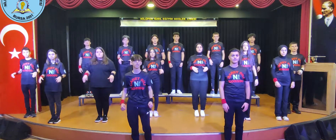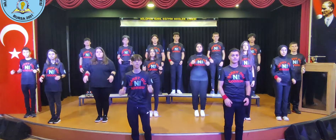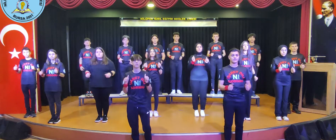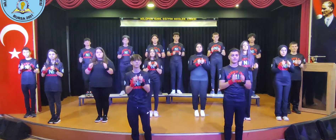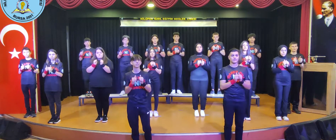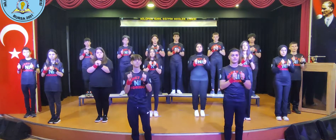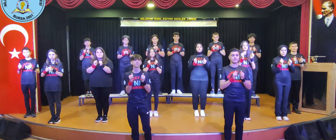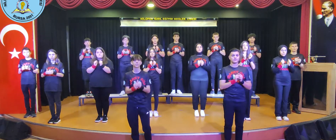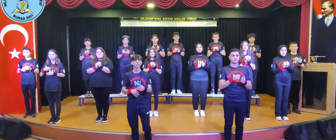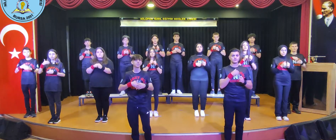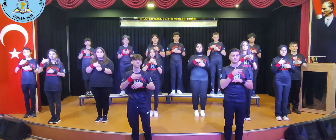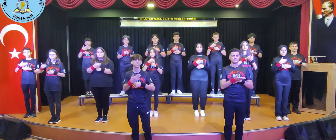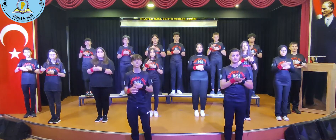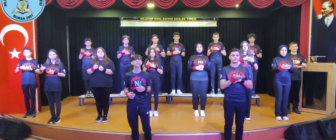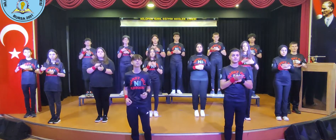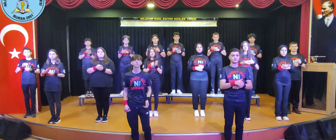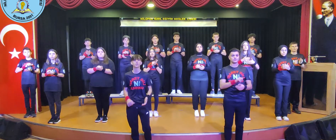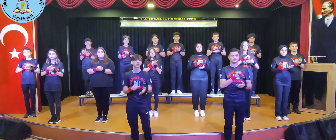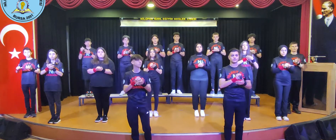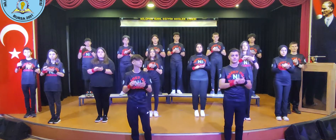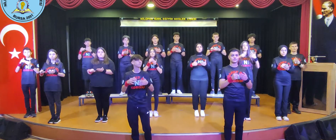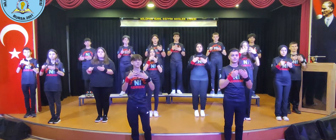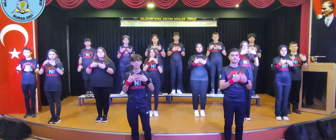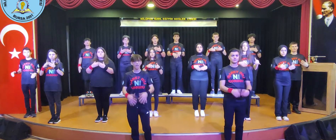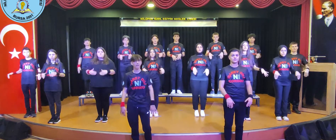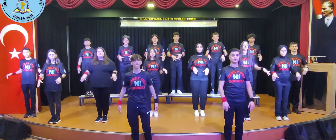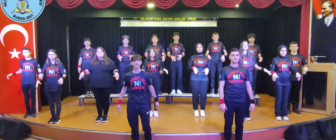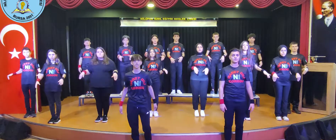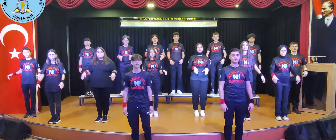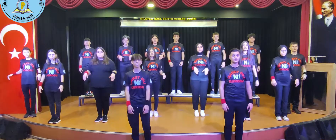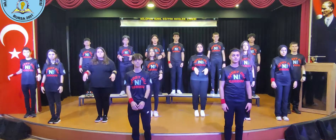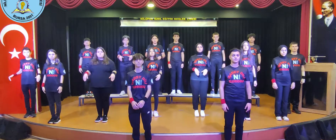Birlikte aşalım tüm engelleri